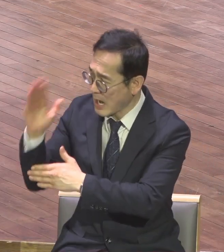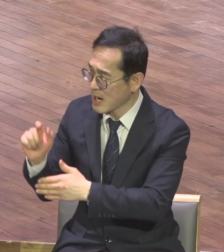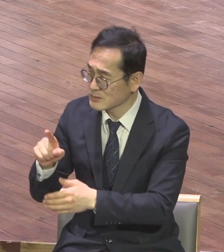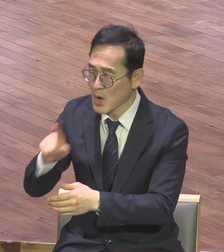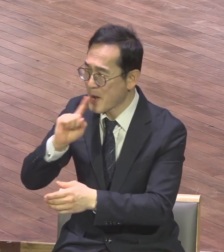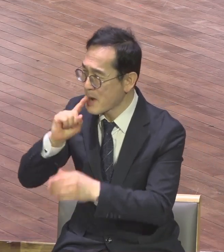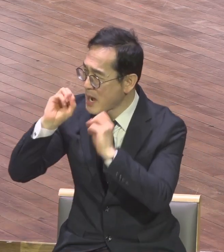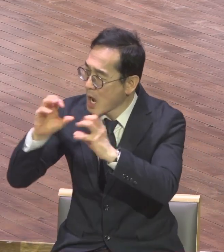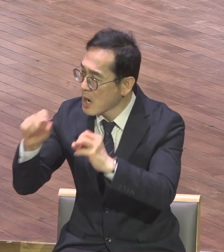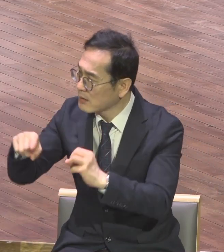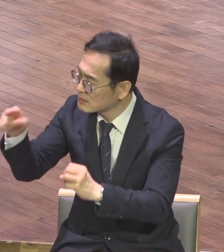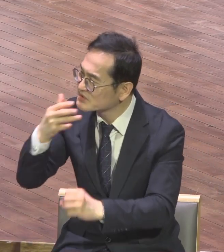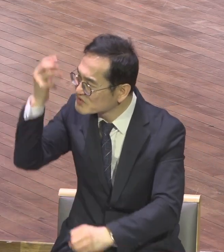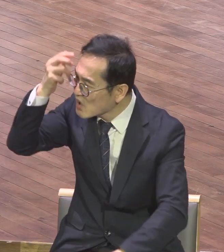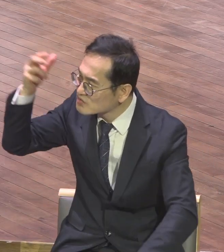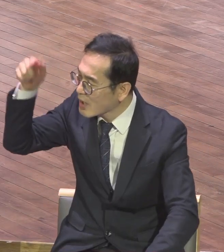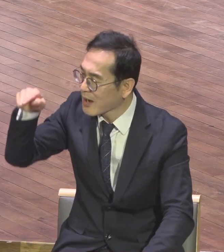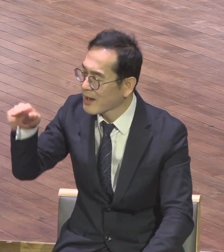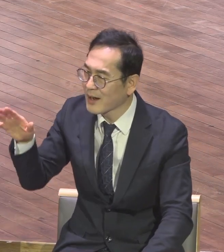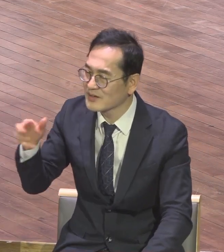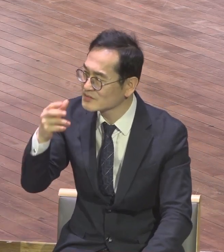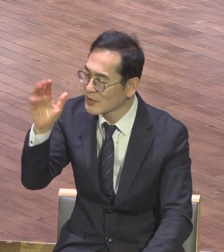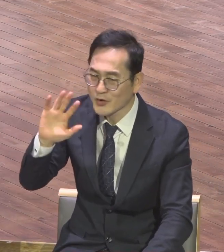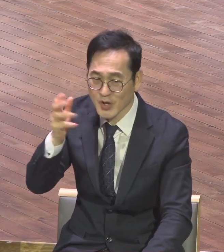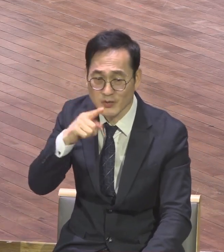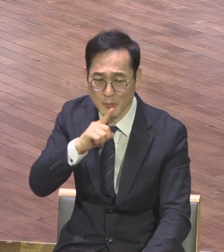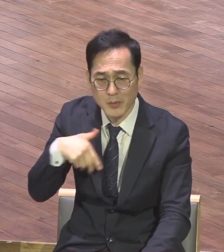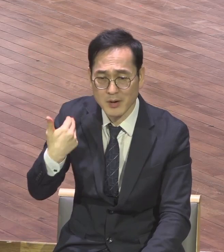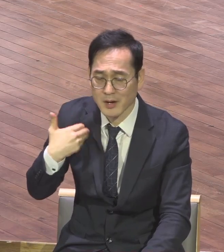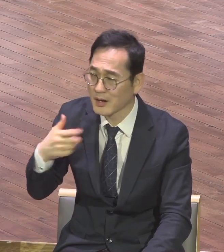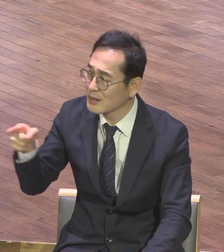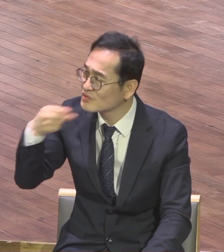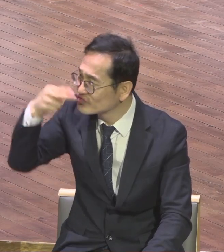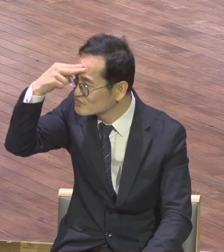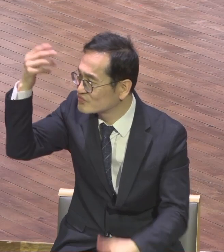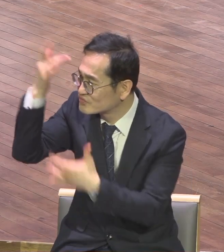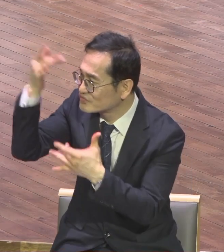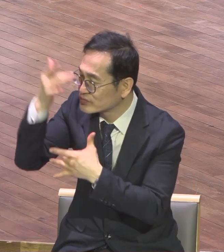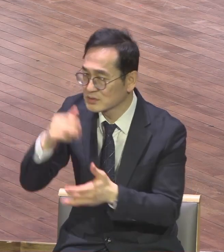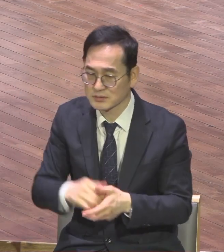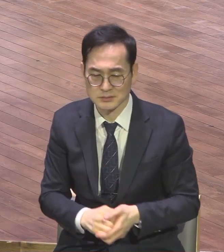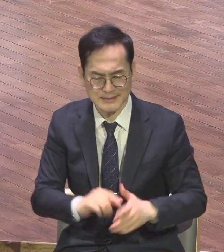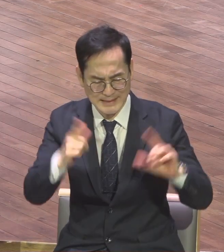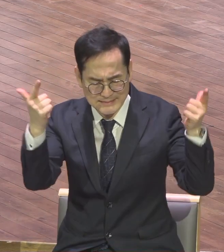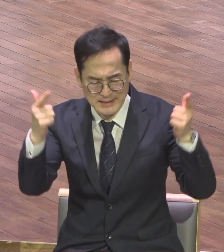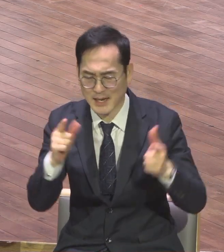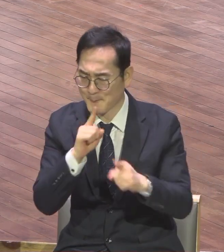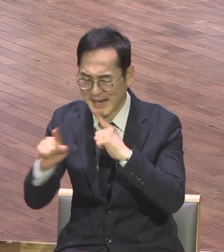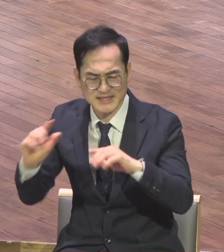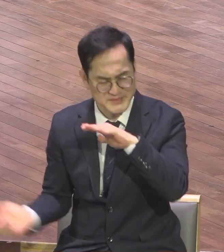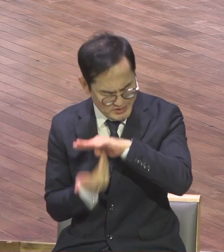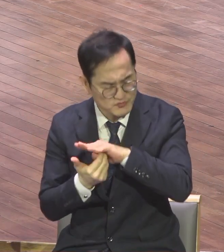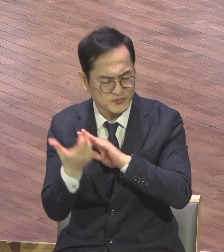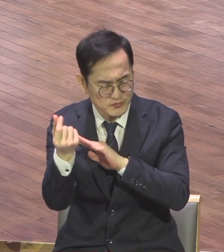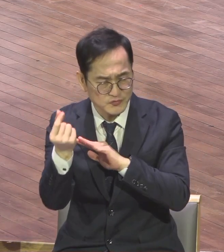2장 28절의 말씀 예언이 성취된 것이다 라는 것을 베드로가 강조하고